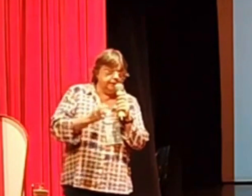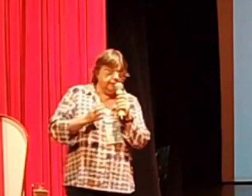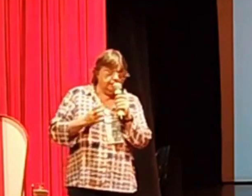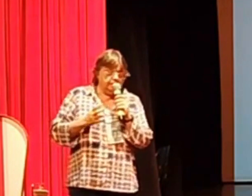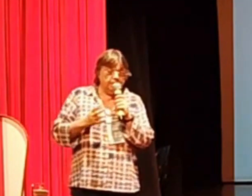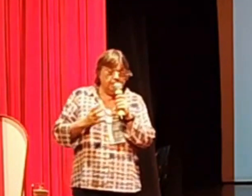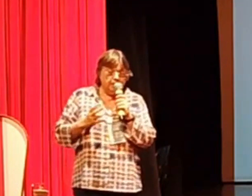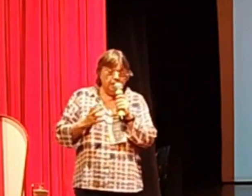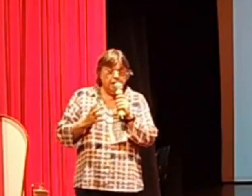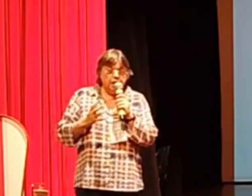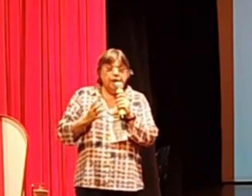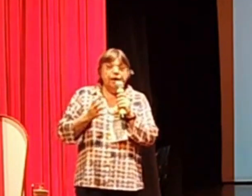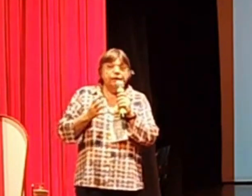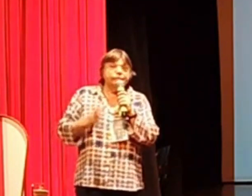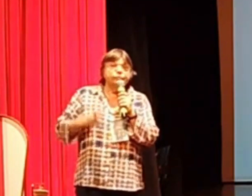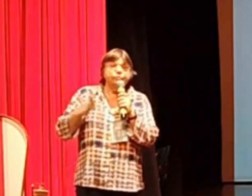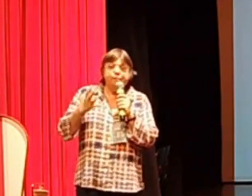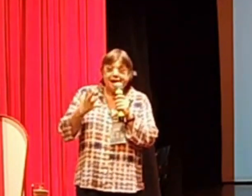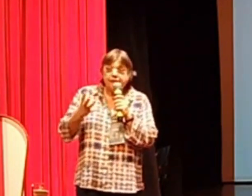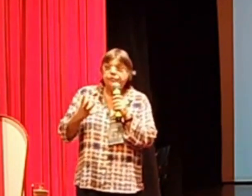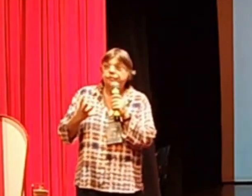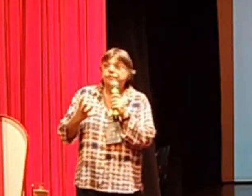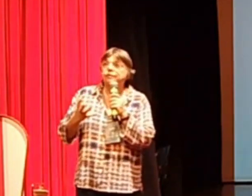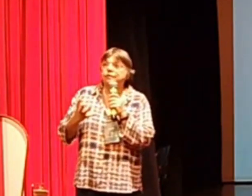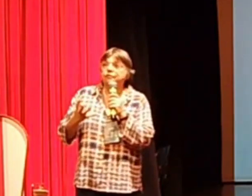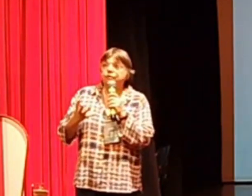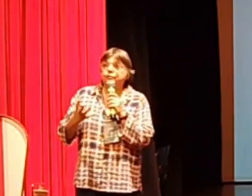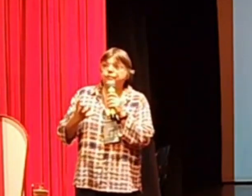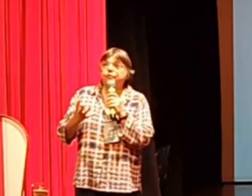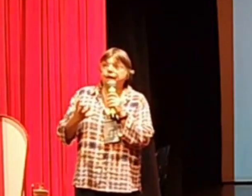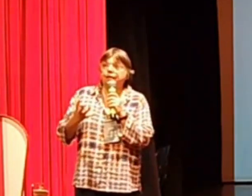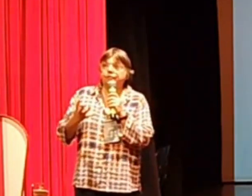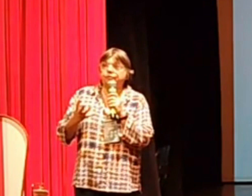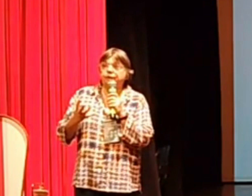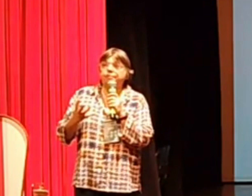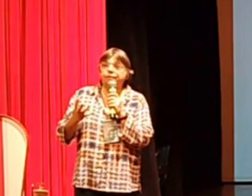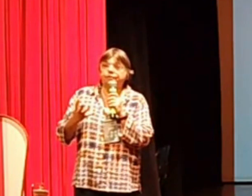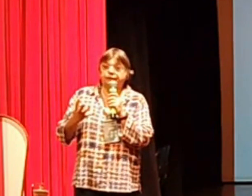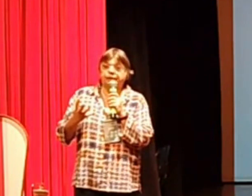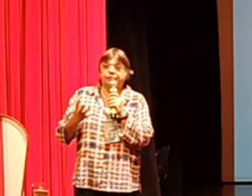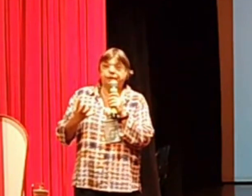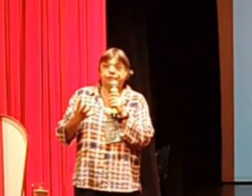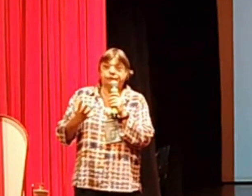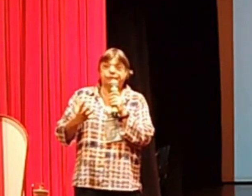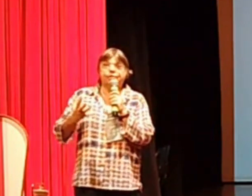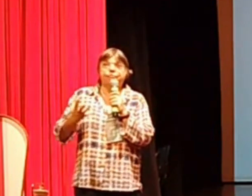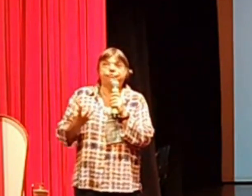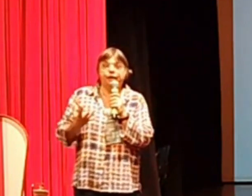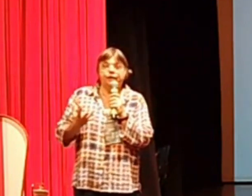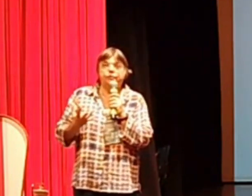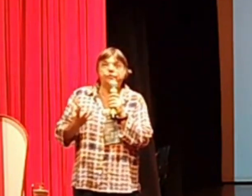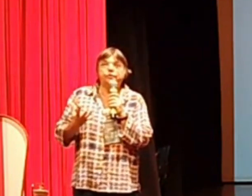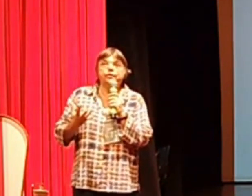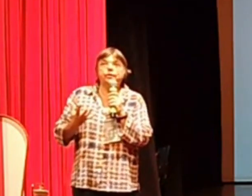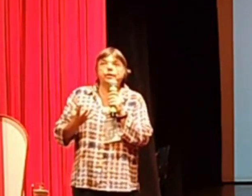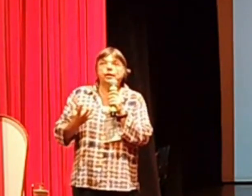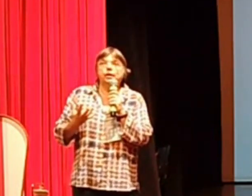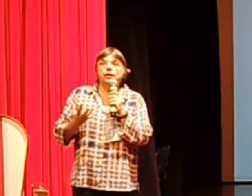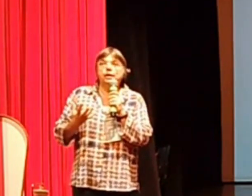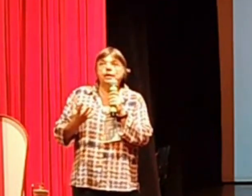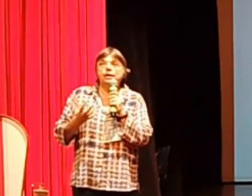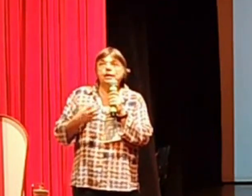e da criança também, são os pais que são os responsáveis, né, pelo tratamento, que estão à